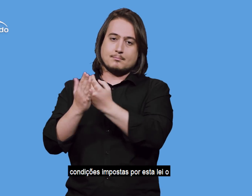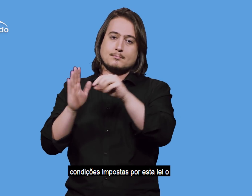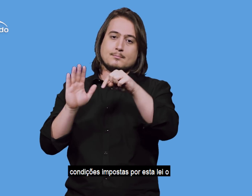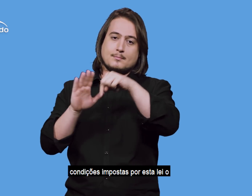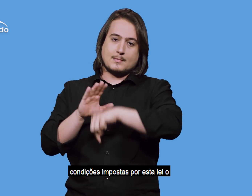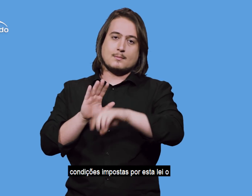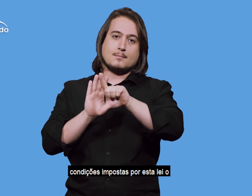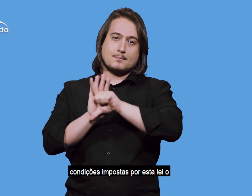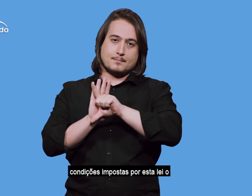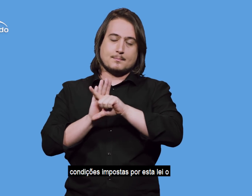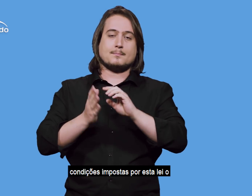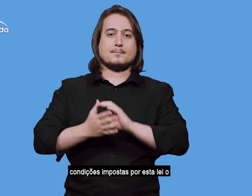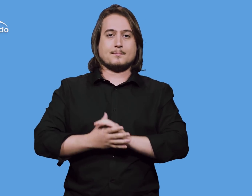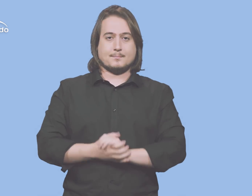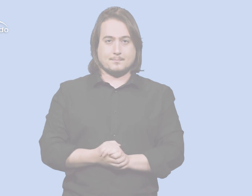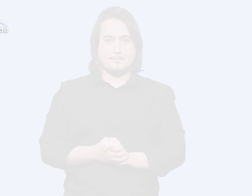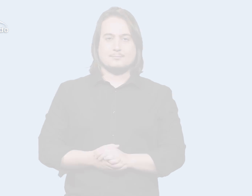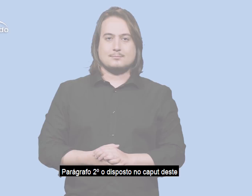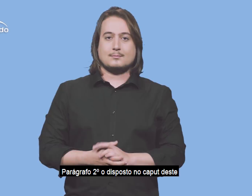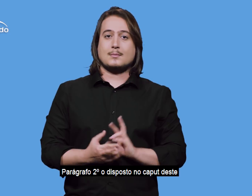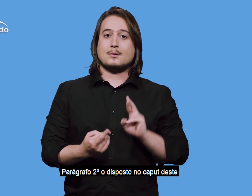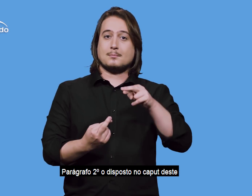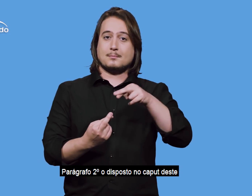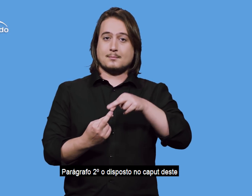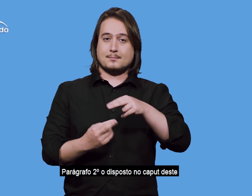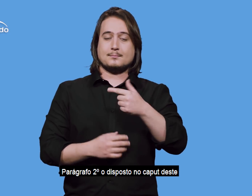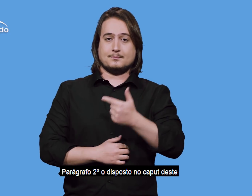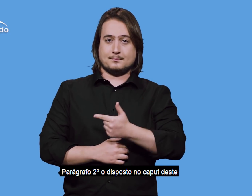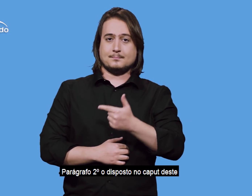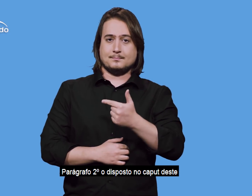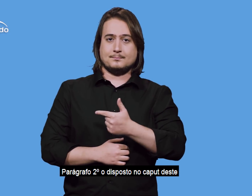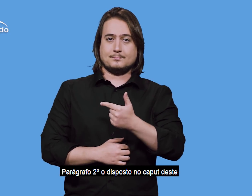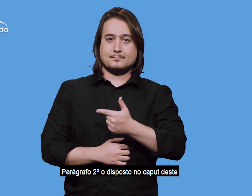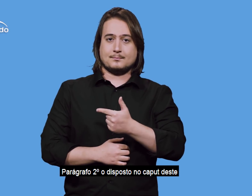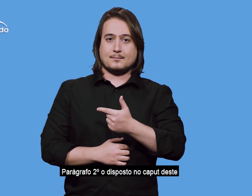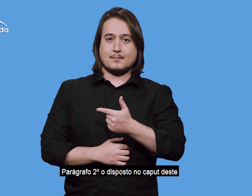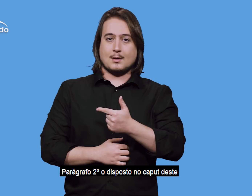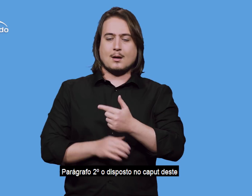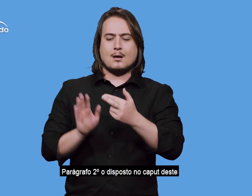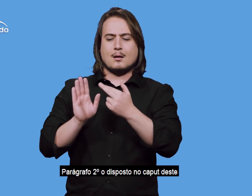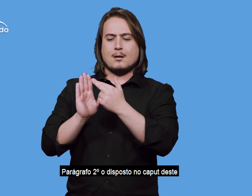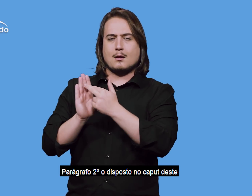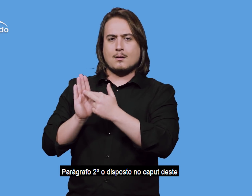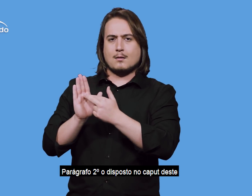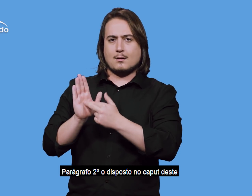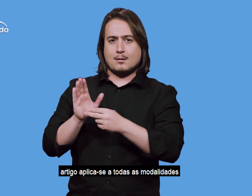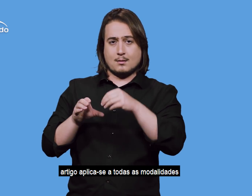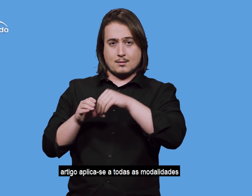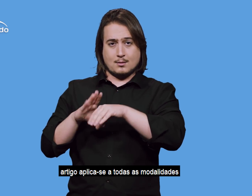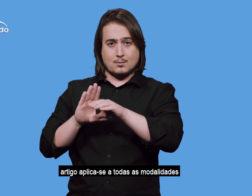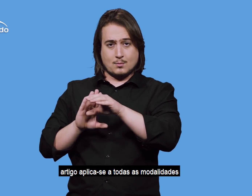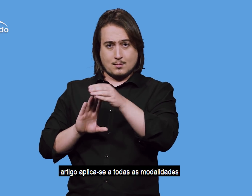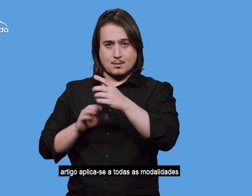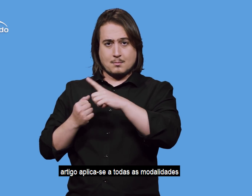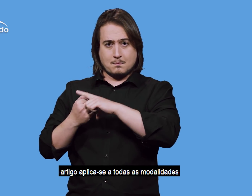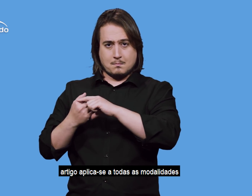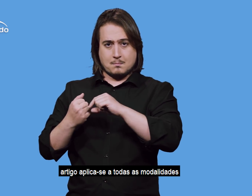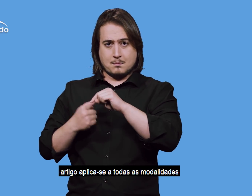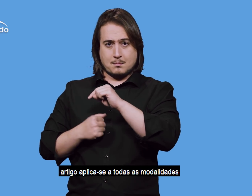esta lei parágrafo 2º o disposto no caput deste artigo aplica-se a todas